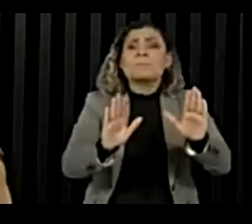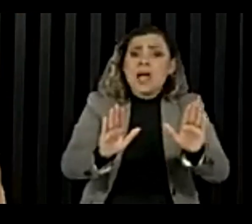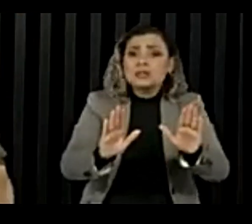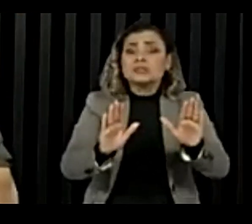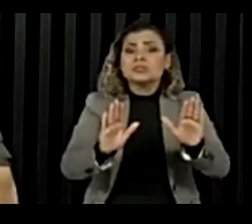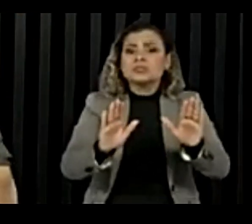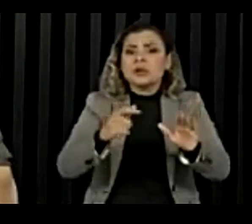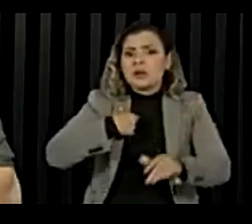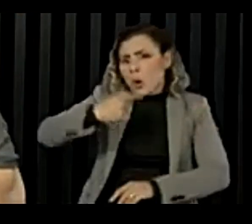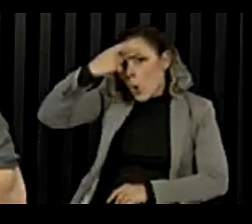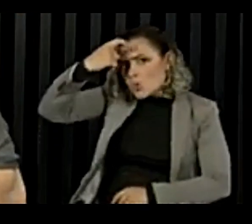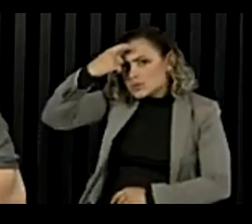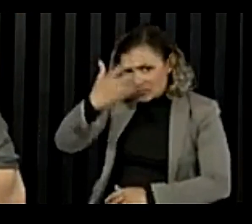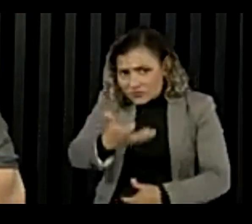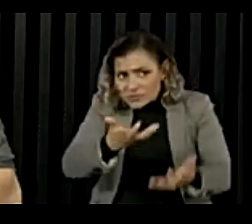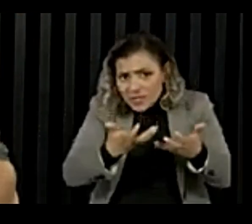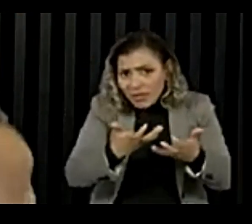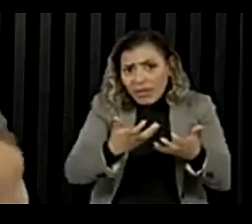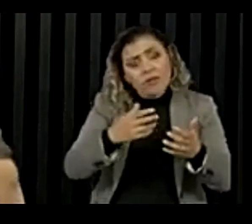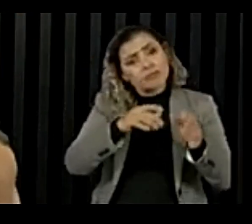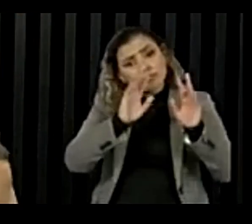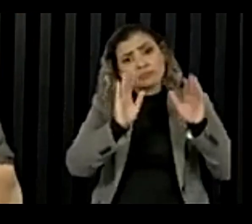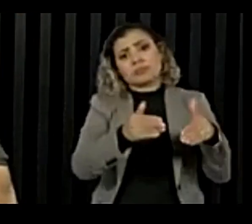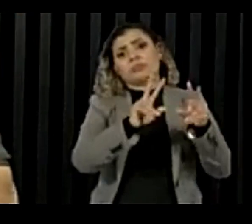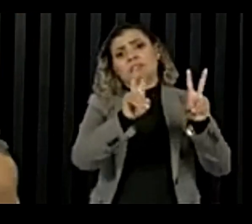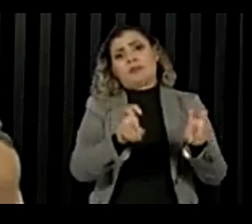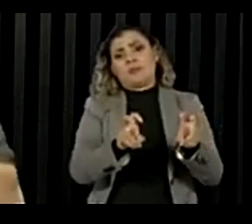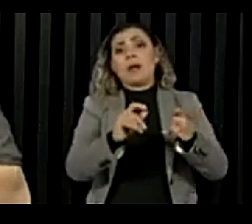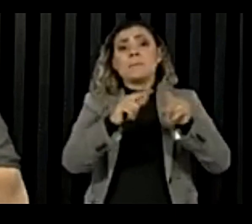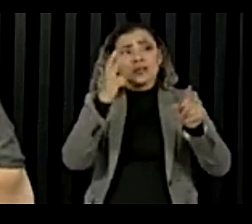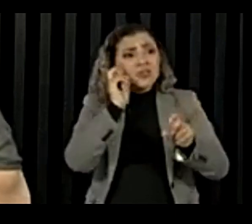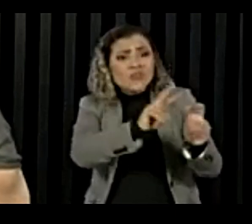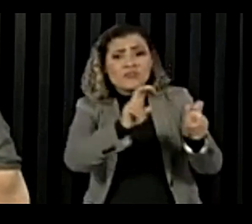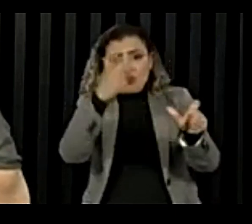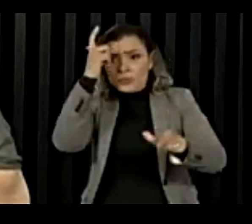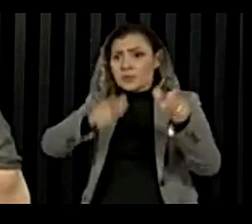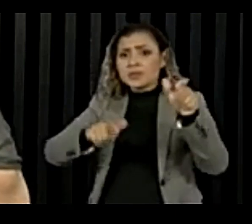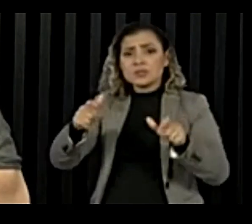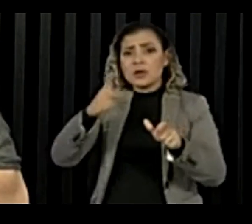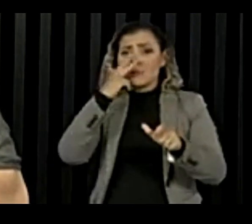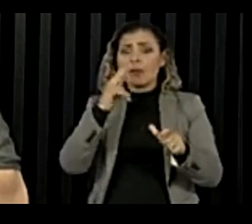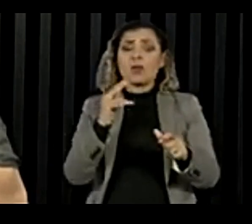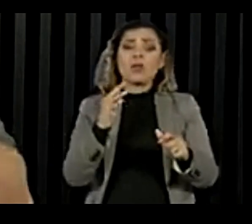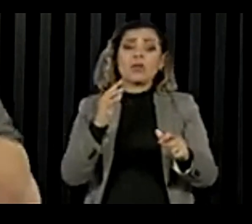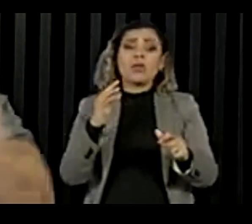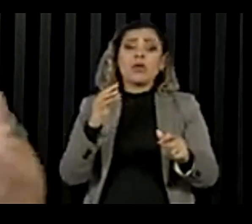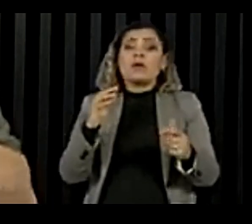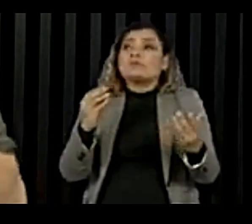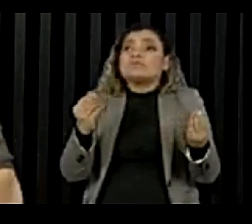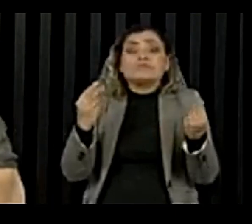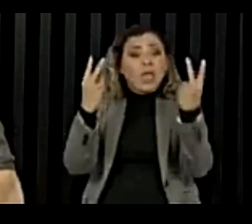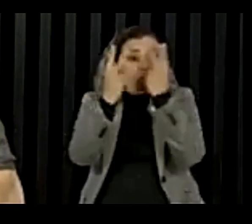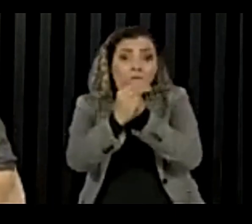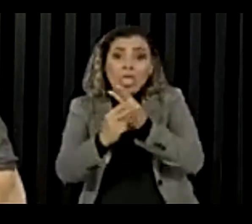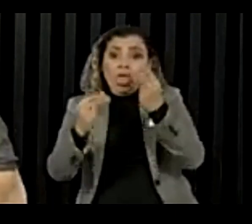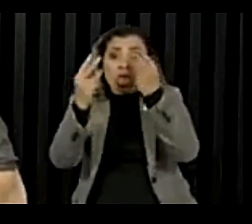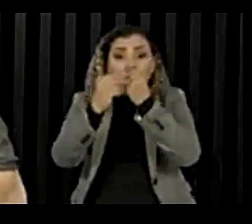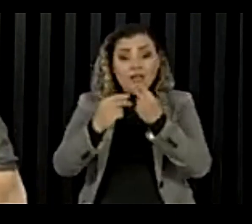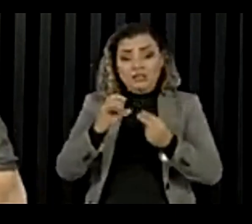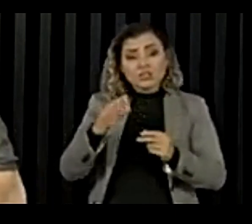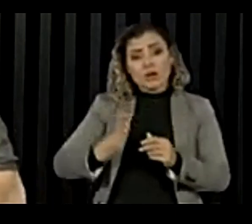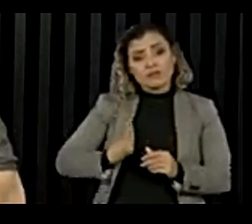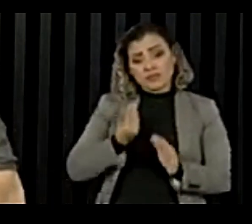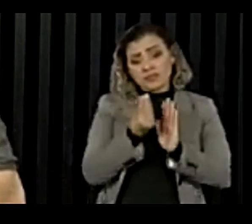você tenha consciência de que é isso que você produz. O que eu vejo é muita gente se iludindo de estar produzindo determinada coisa, quando na verdade só está mostrando a própria vida